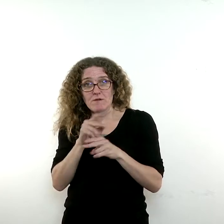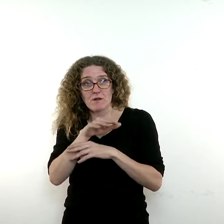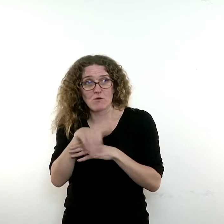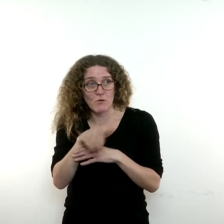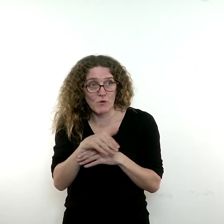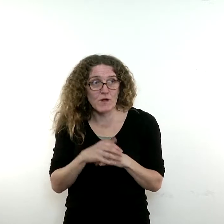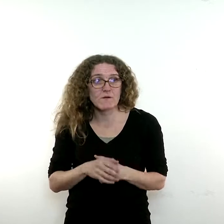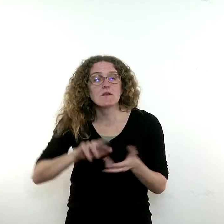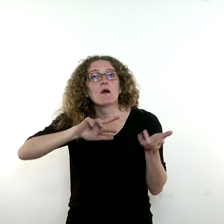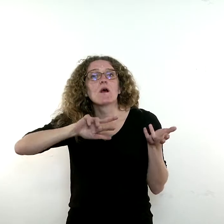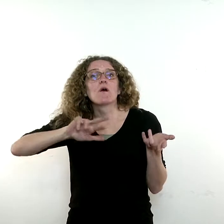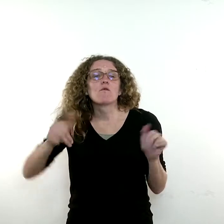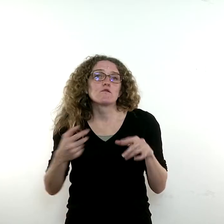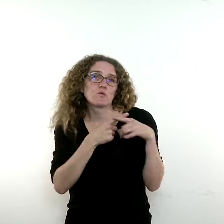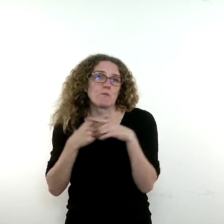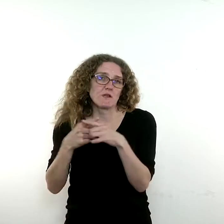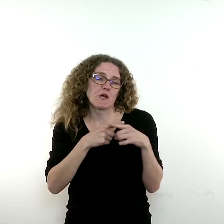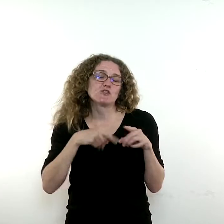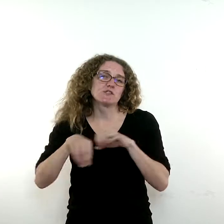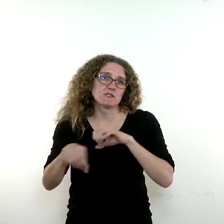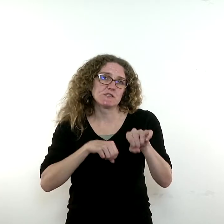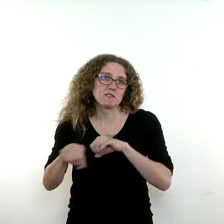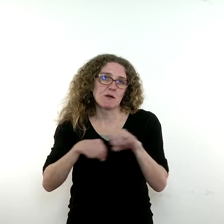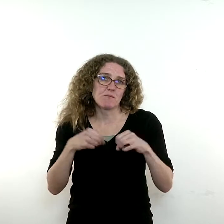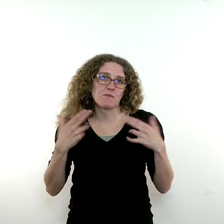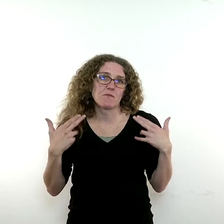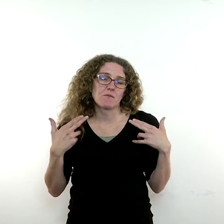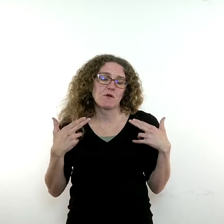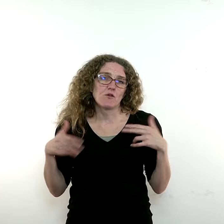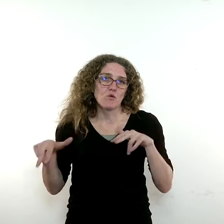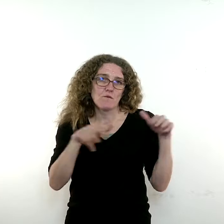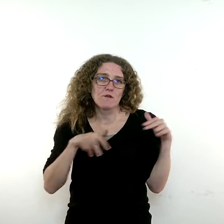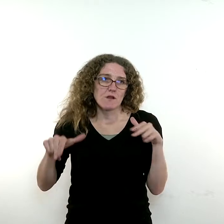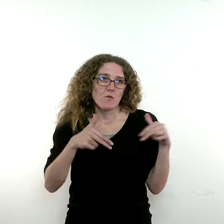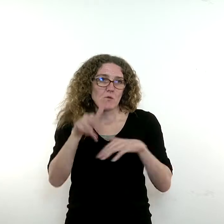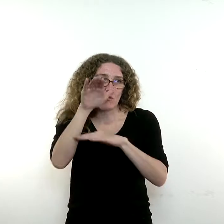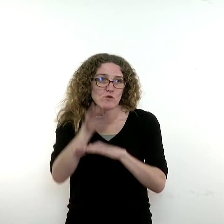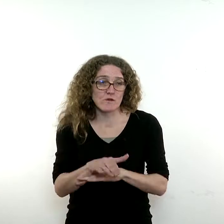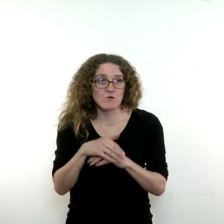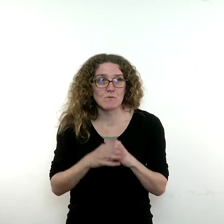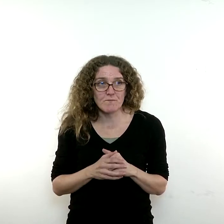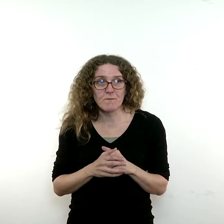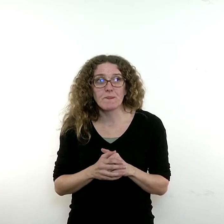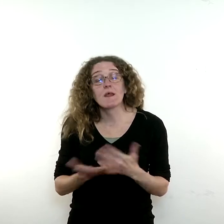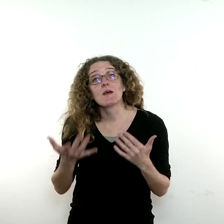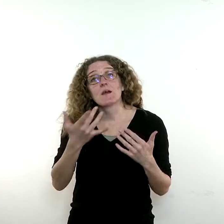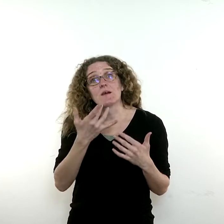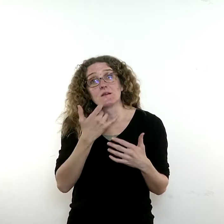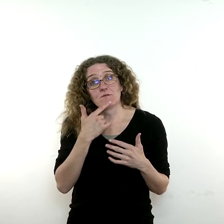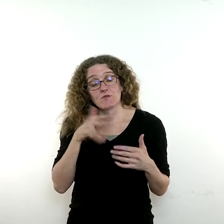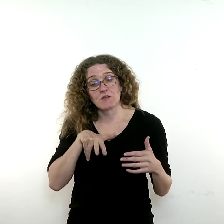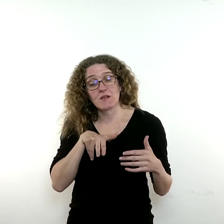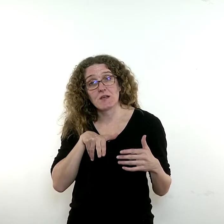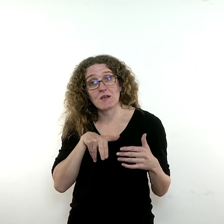partage des systèmes de vidéoprotection. Il s'agit là de rajouter à la vidéosurveillance les caméras qui